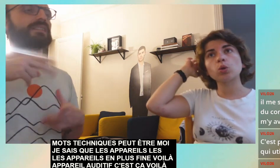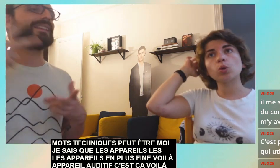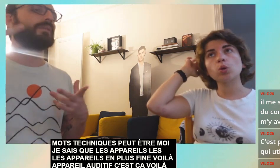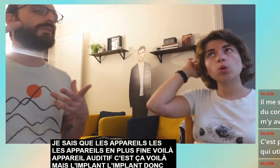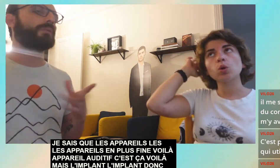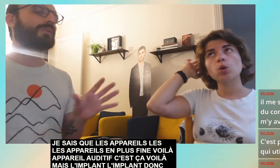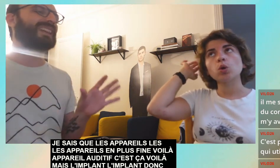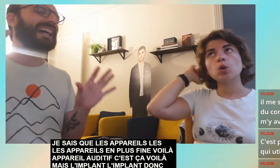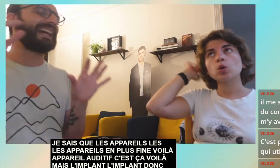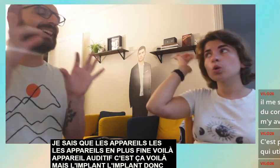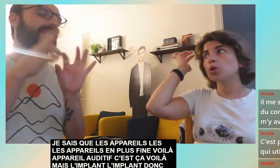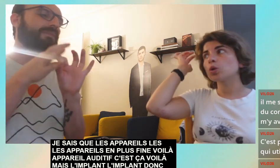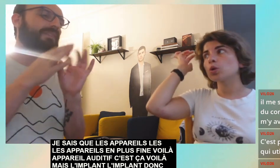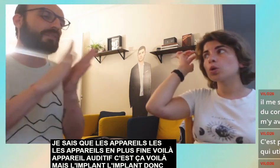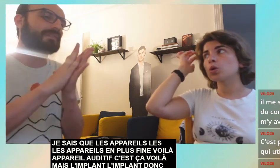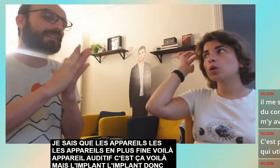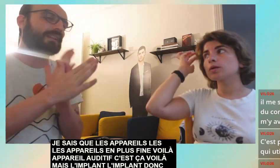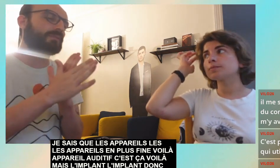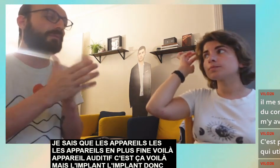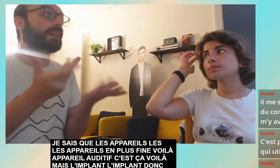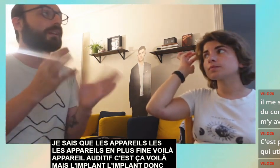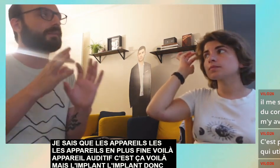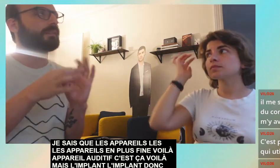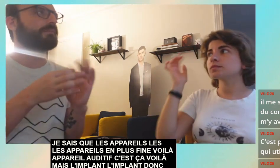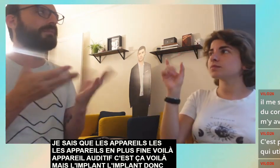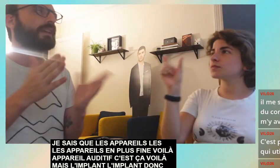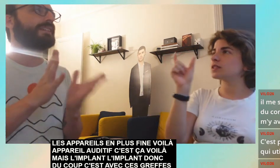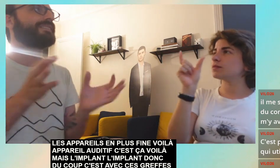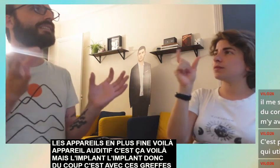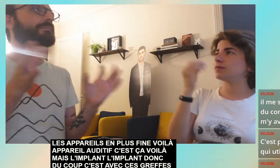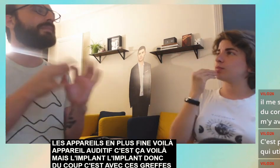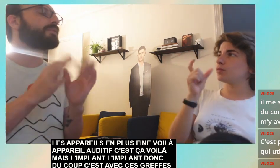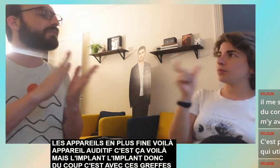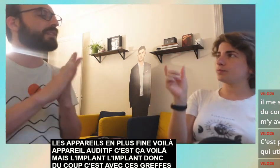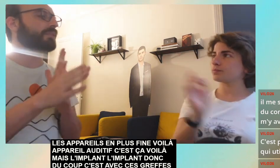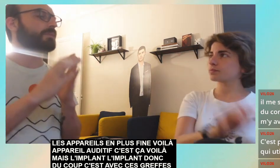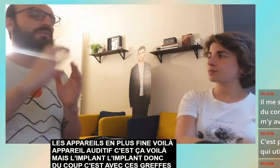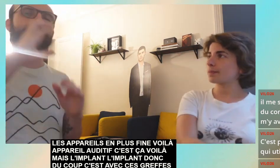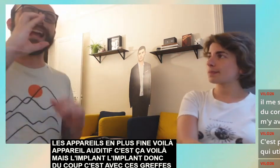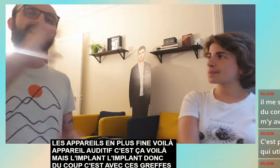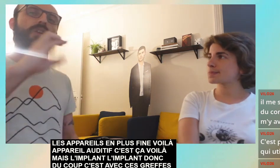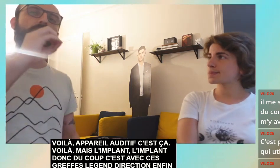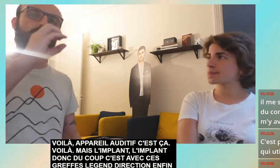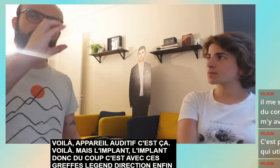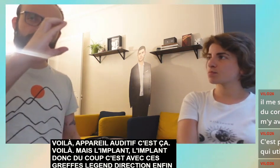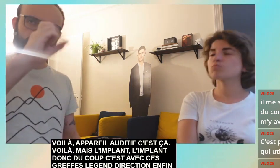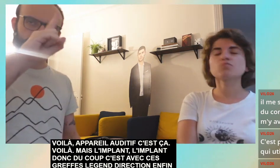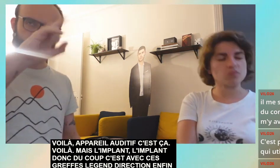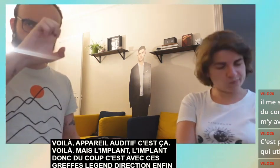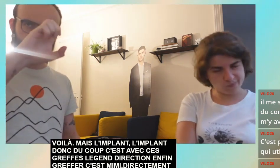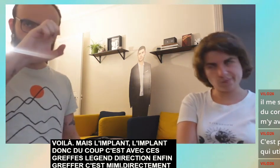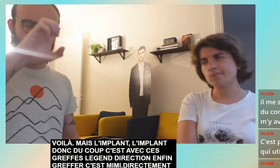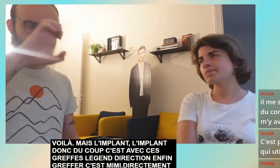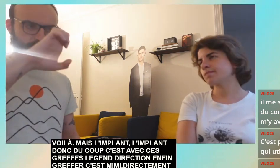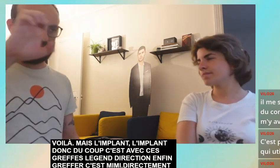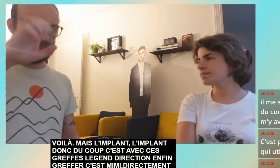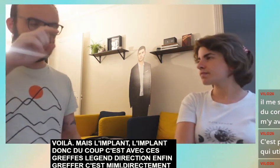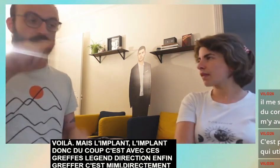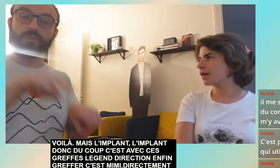c'est greffé, genre directement, enfin greffé. C'est mis directement sur la cochlée, le